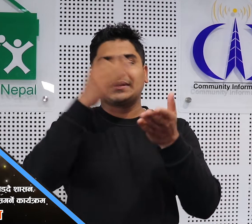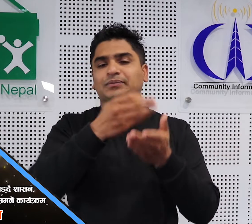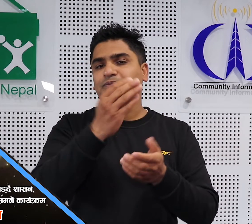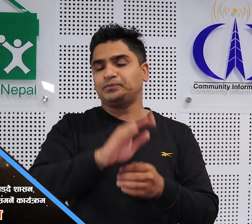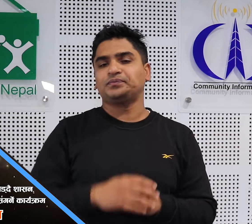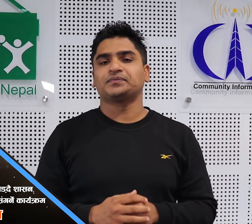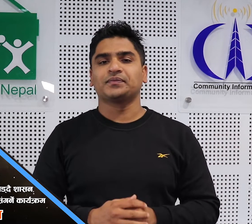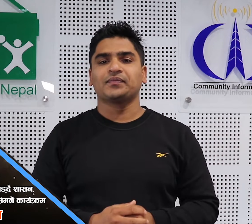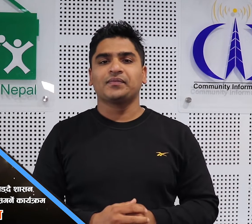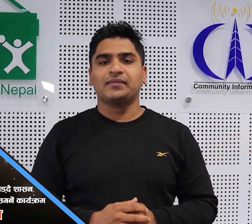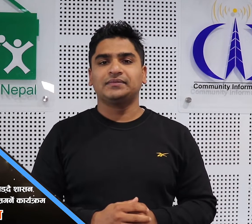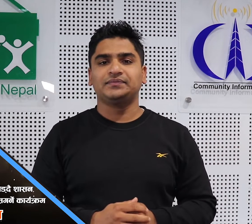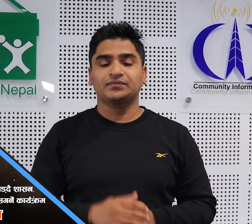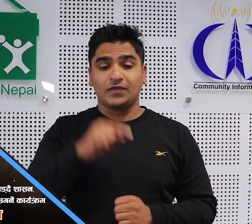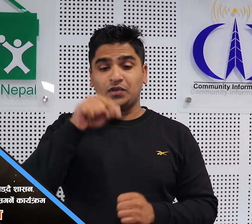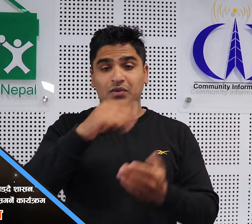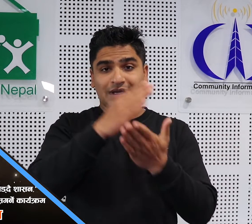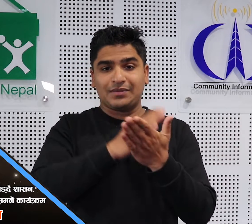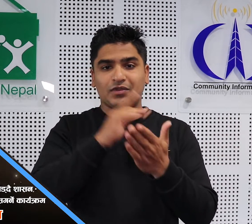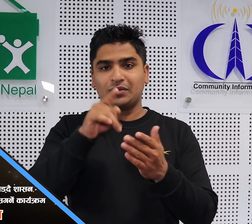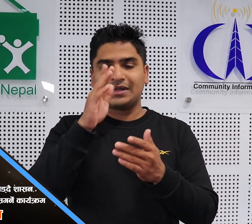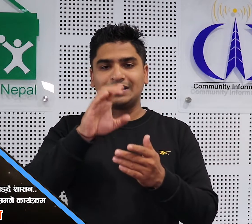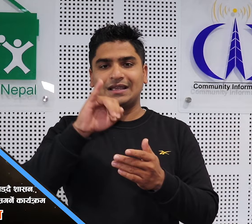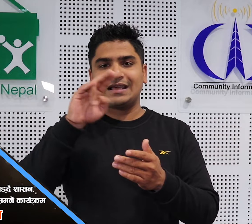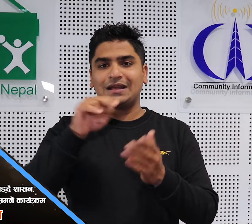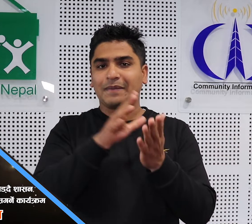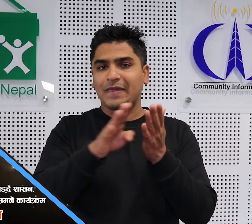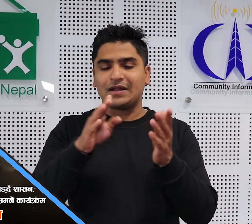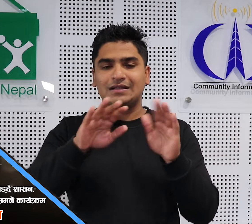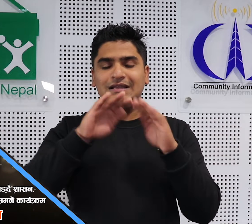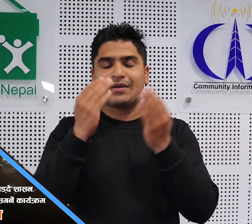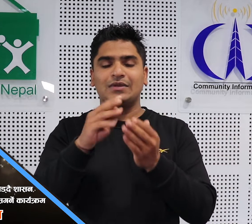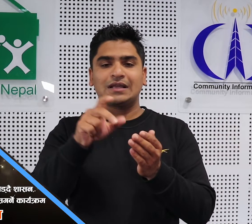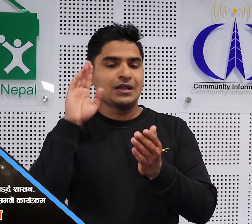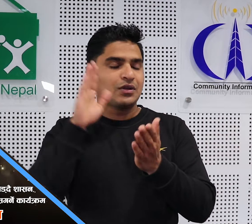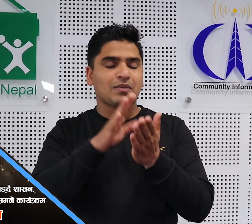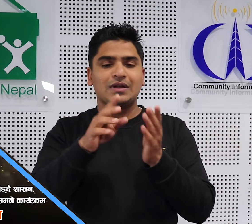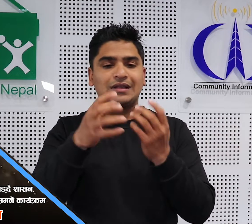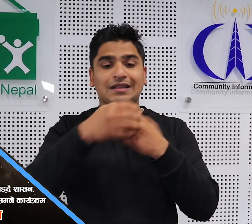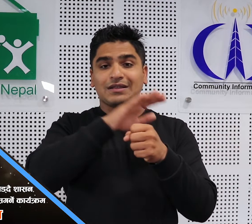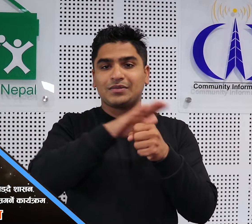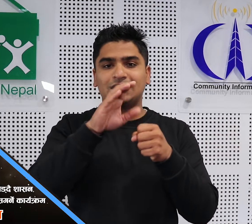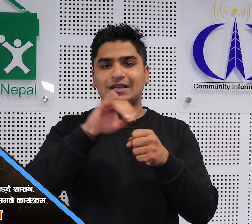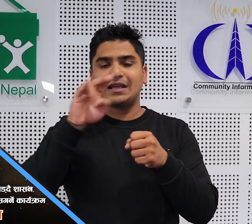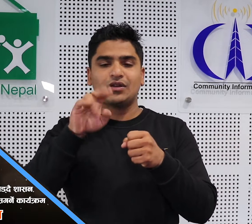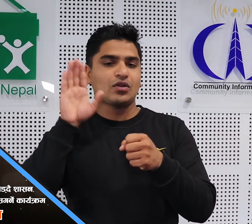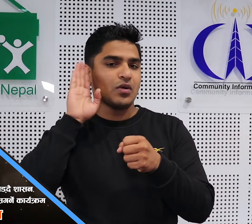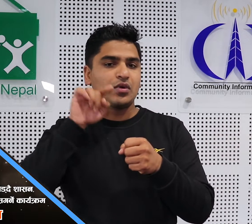हुनेछ। यो कार्यक्रम तपाईँले सिआइएन मार्फत सामुदायिक रेडियोबाट देशैभरि सिआइएन खबर .com र मोबाइल